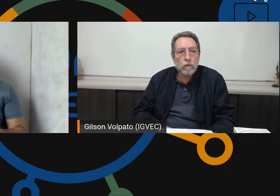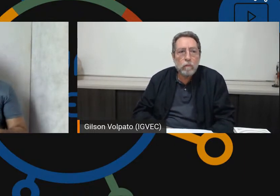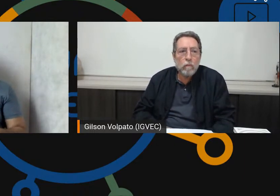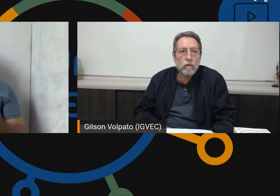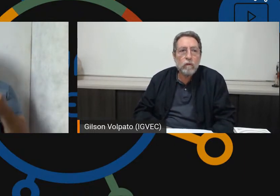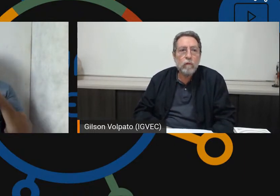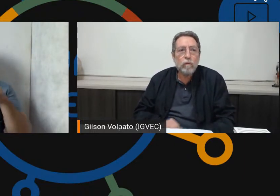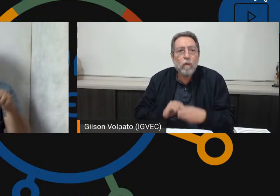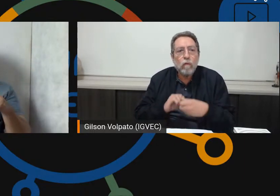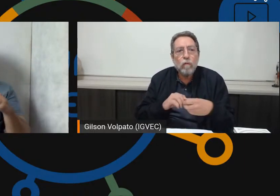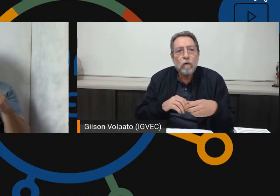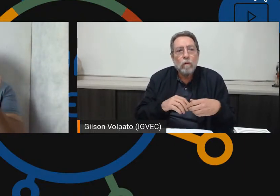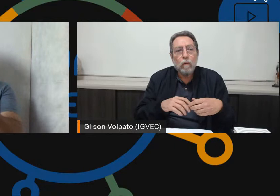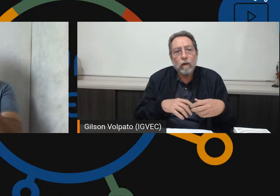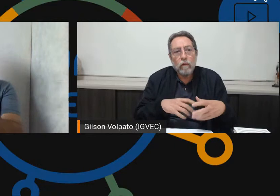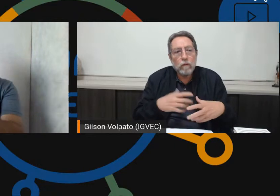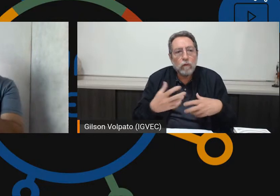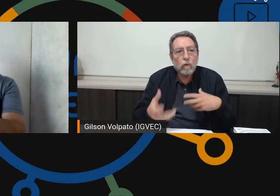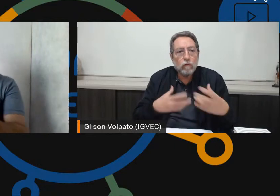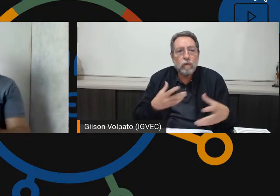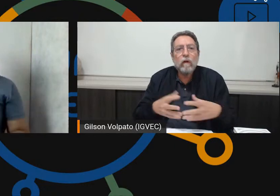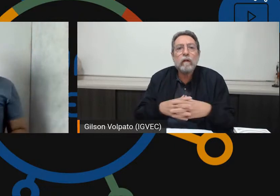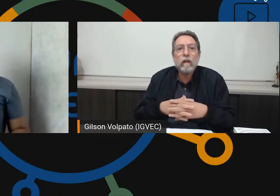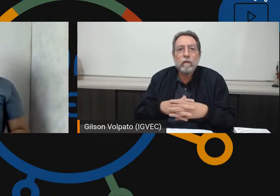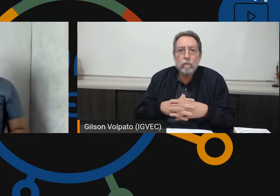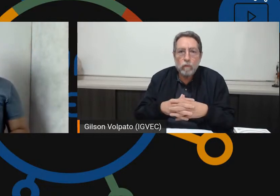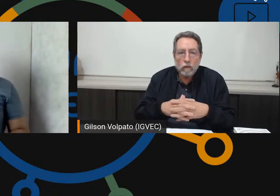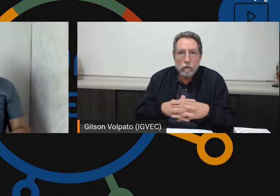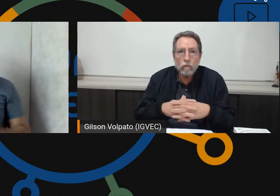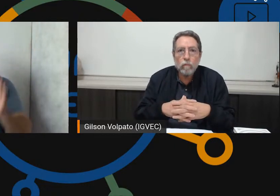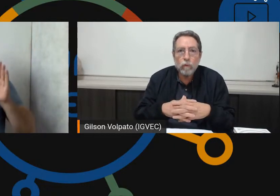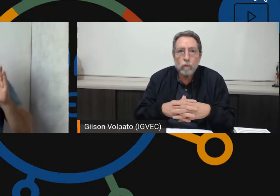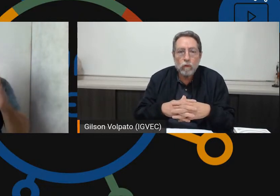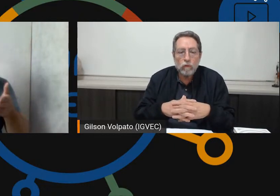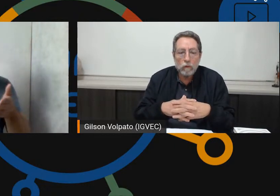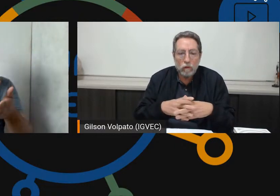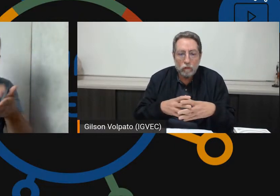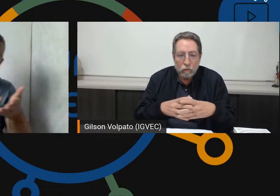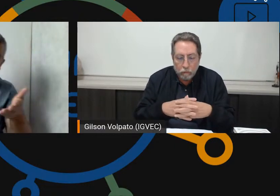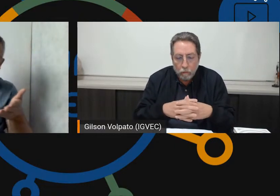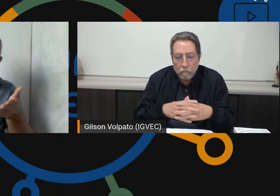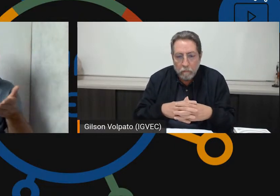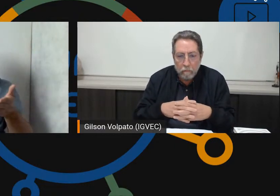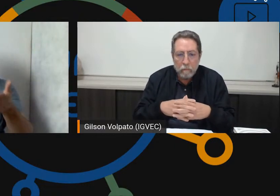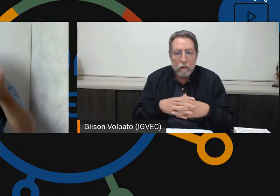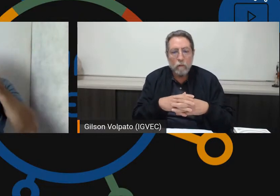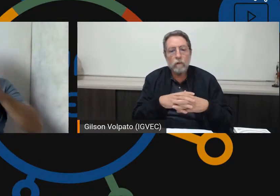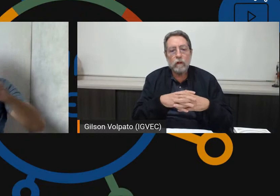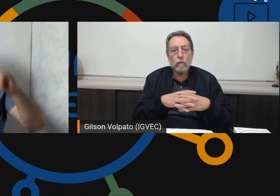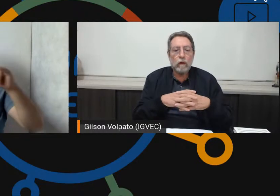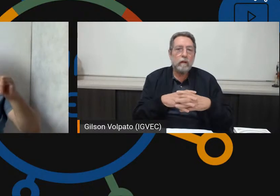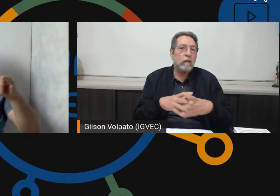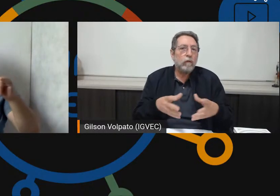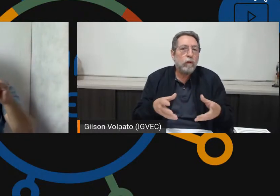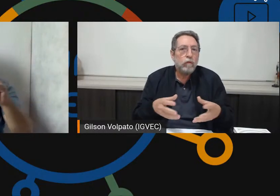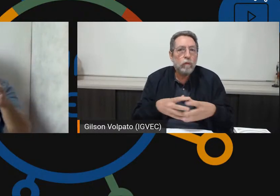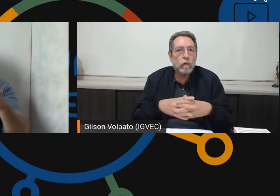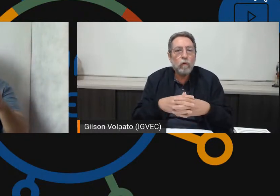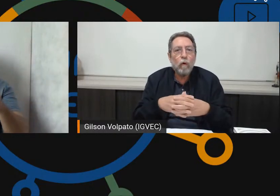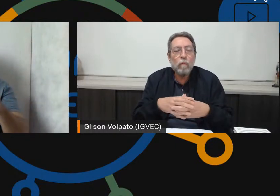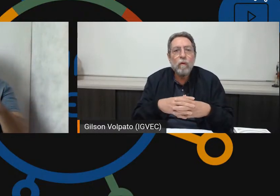e, principalmente, com foco para o lado da metodologia e da divulgação do conhecimento científico. Né? Eu entendo a